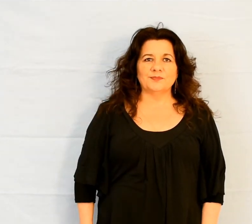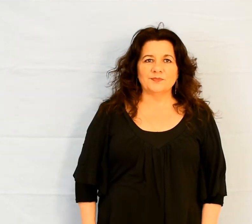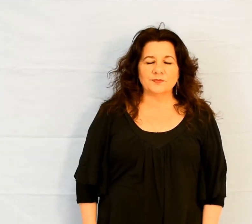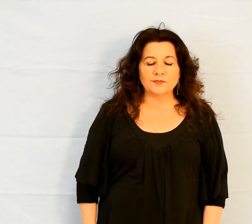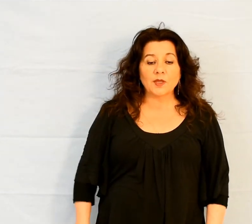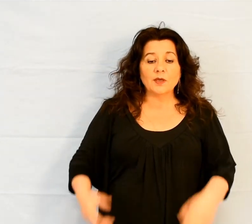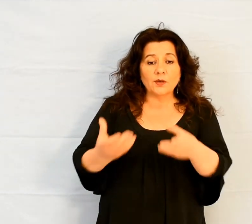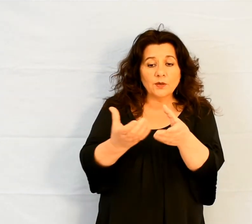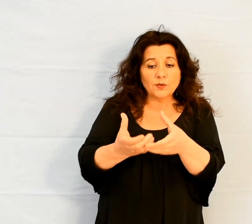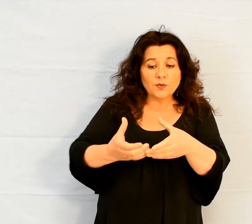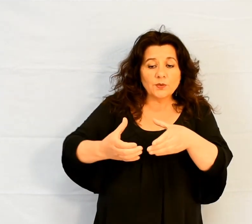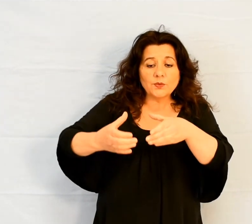La coupe de